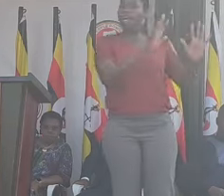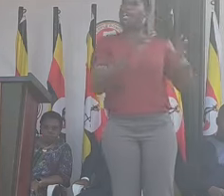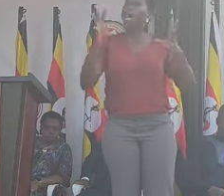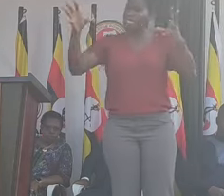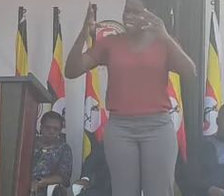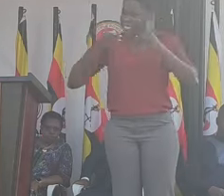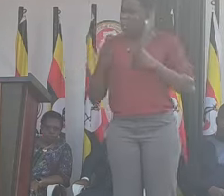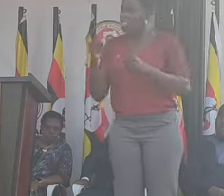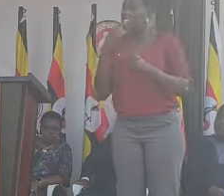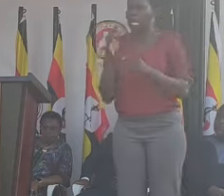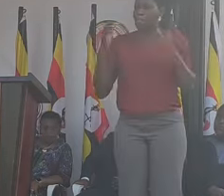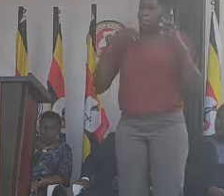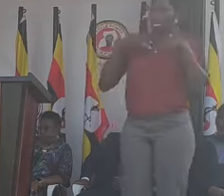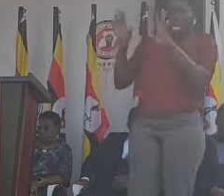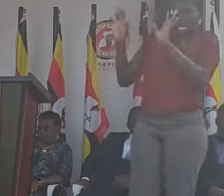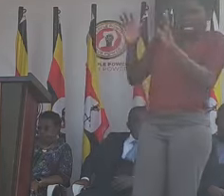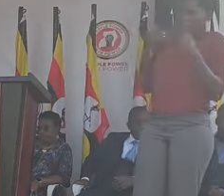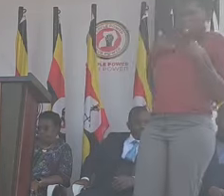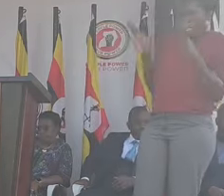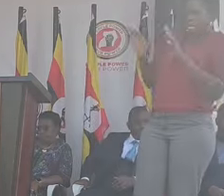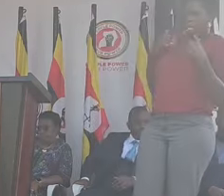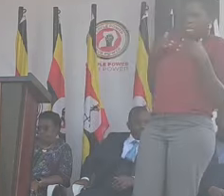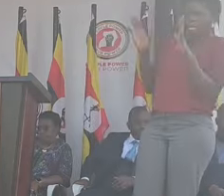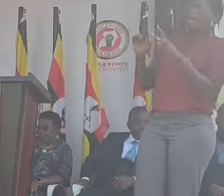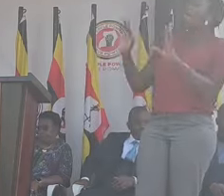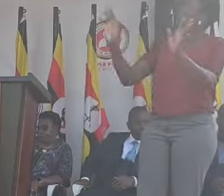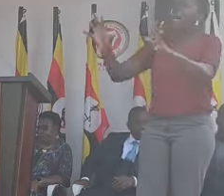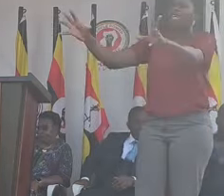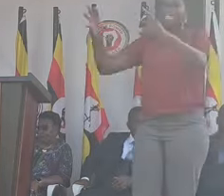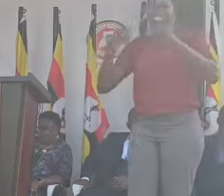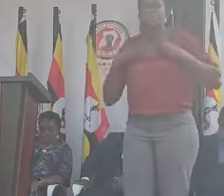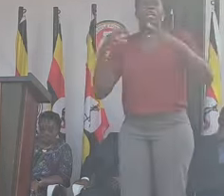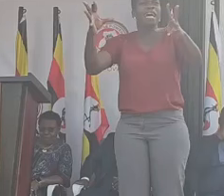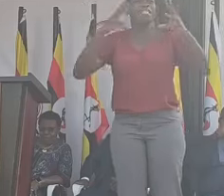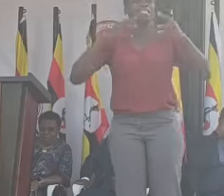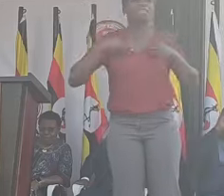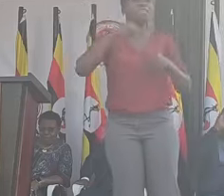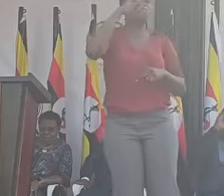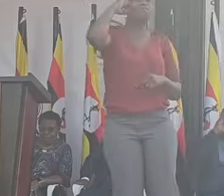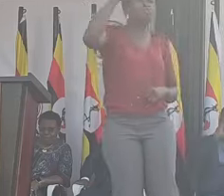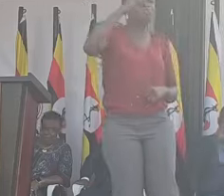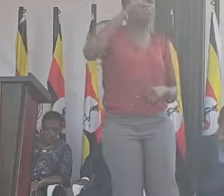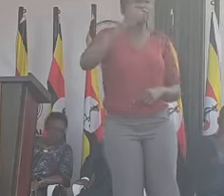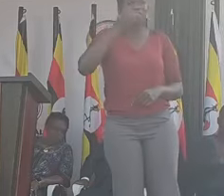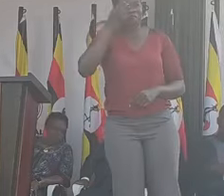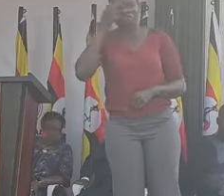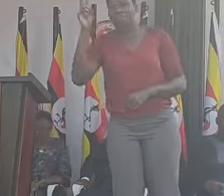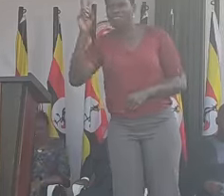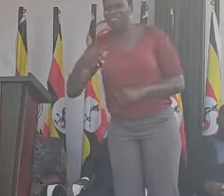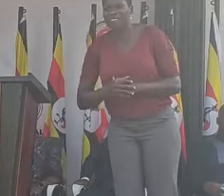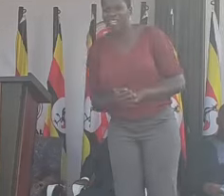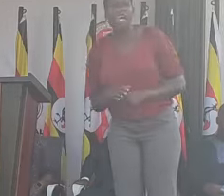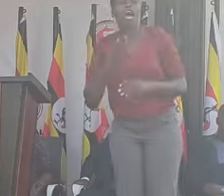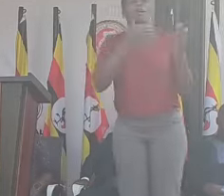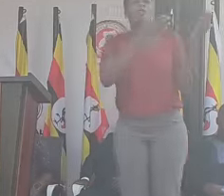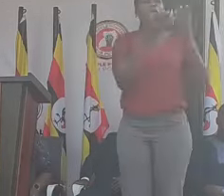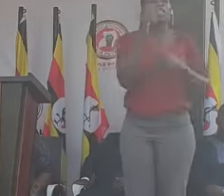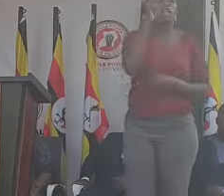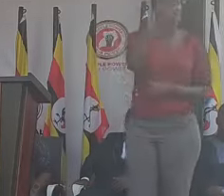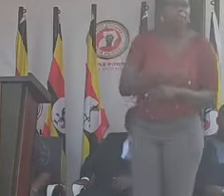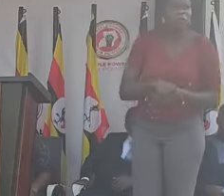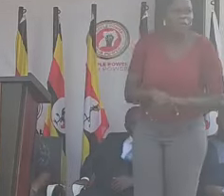Mumwanirize togamanga nti nze ndikawo kadda. Buli omu mumwanirize. Uganda wange big eye in a very special way. I want to welcome you.